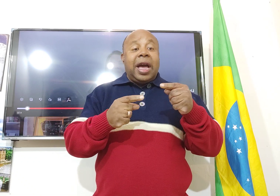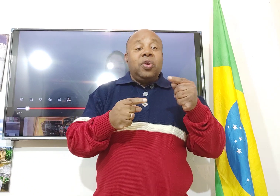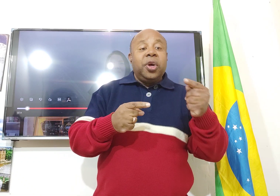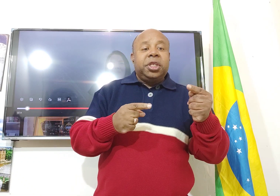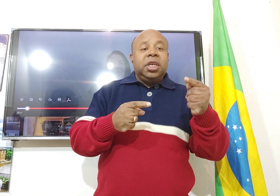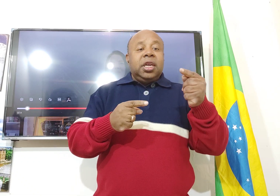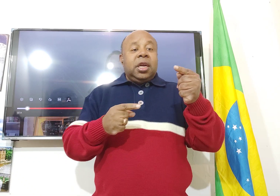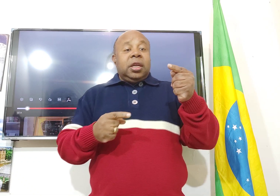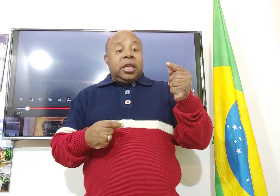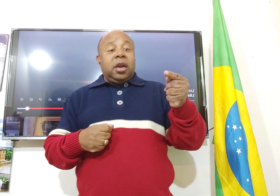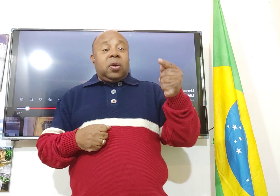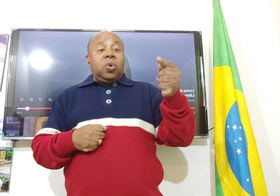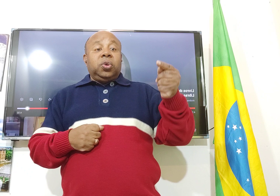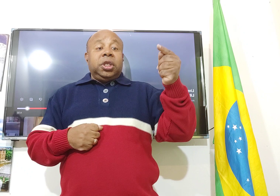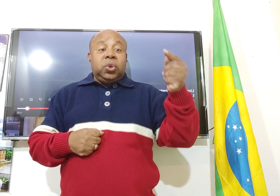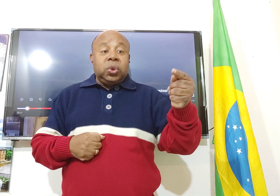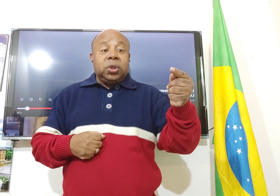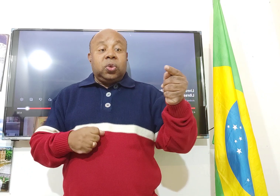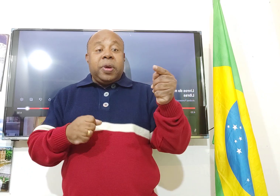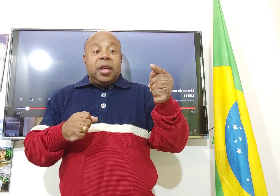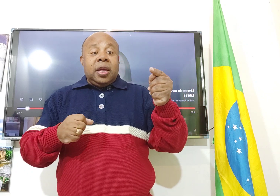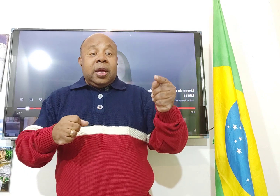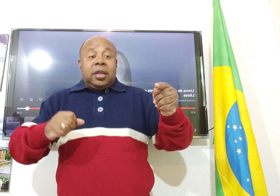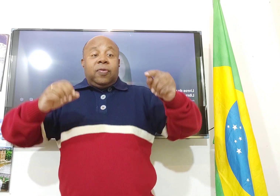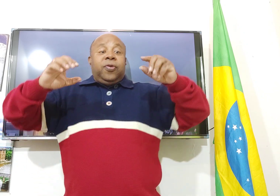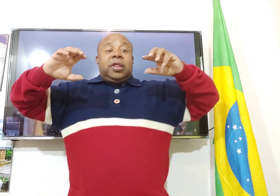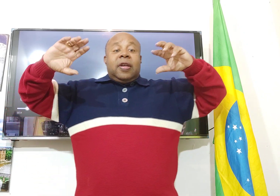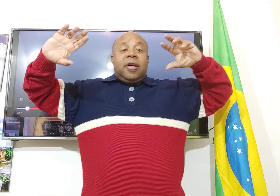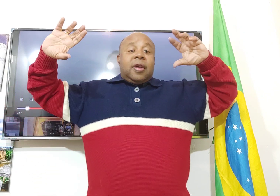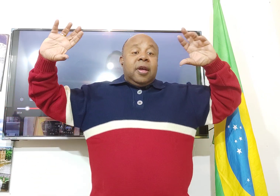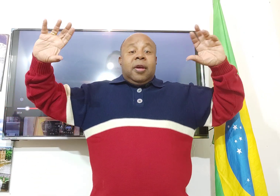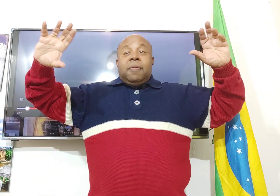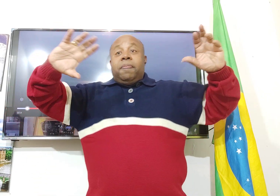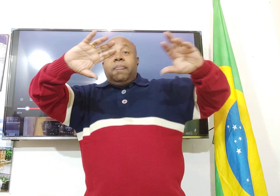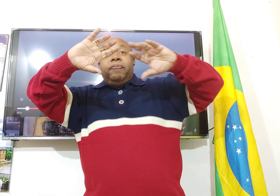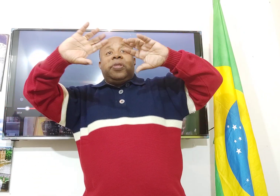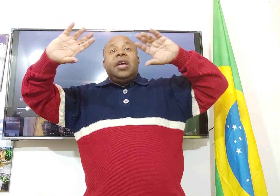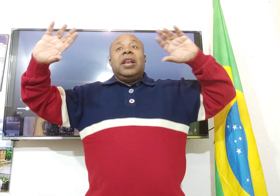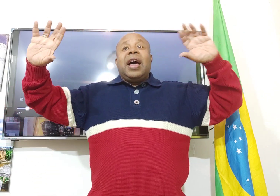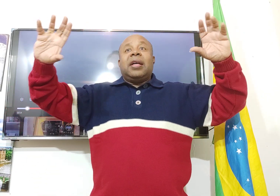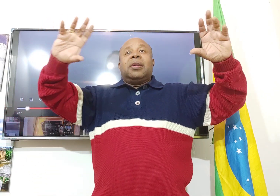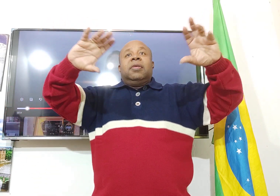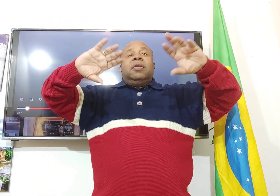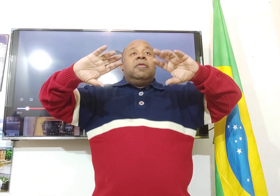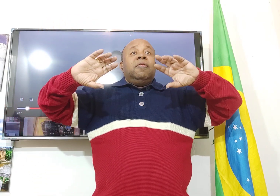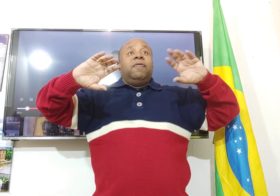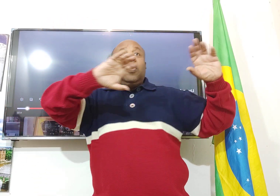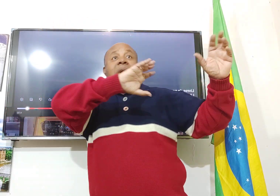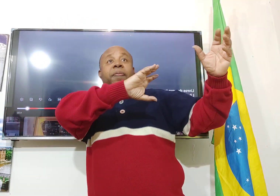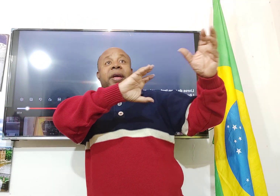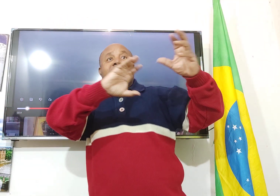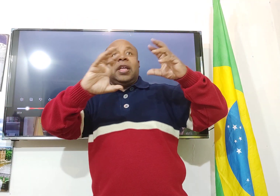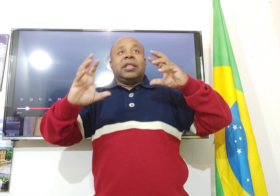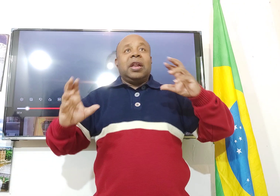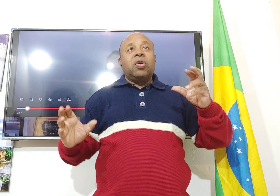à noite ter com Jesus, tudo bem? Então você, sei lá, vê uma peça teatral que